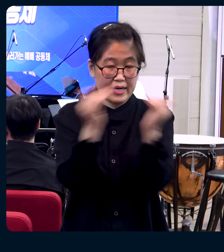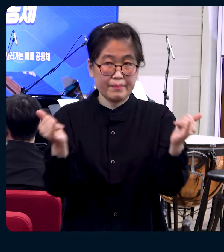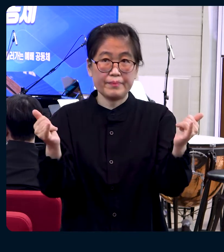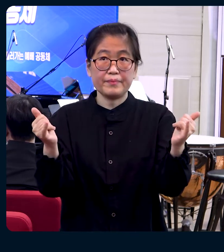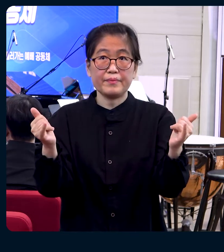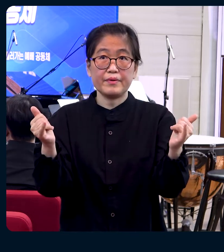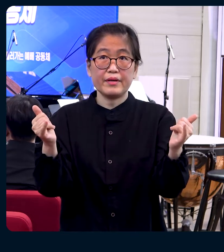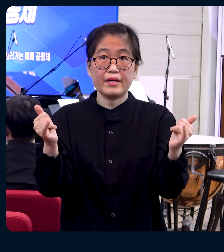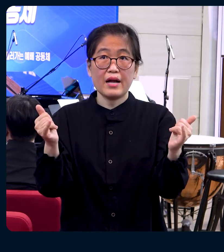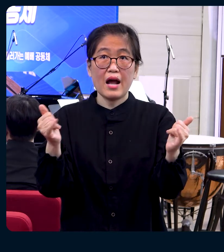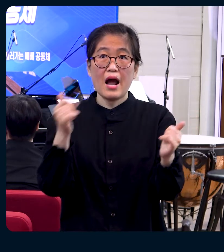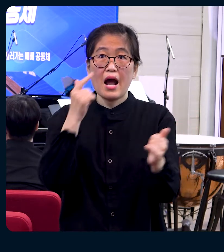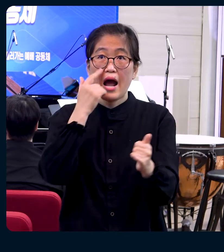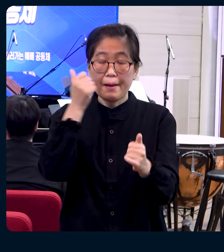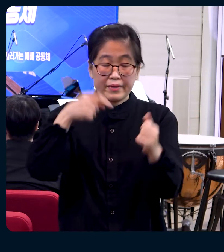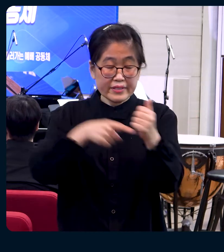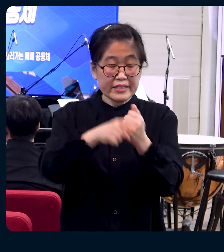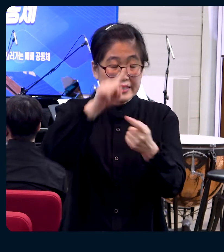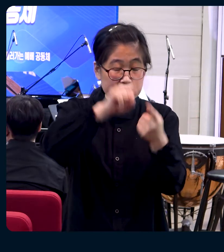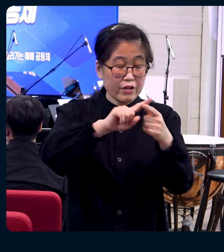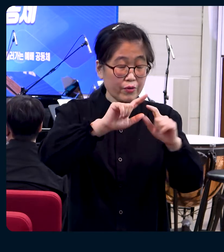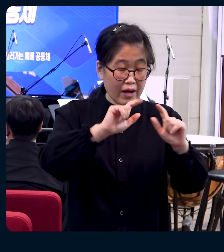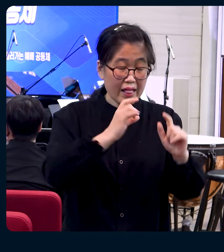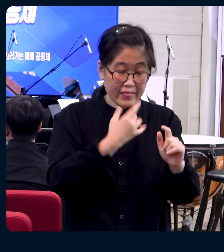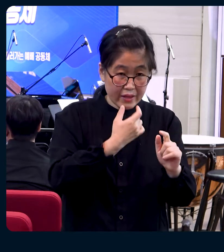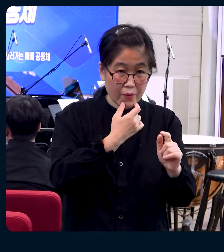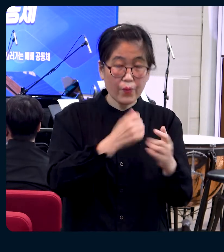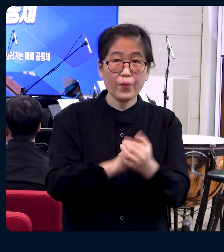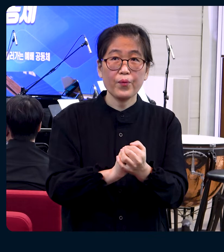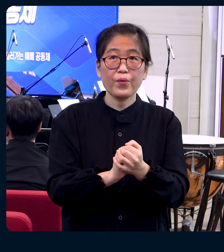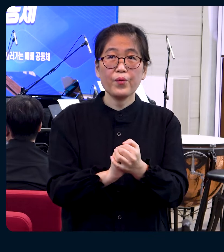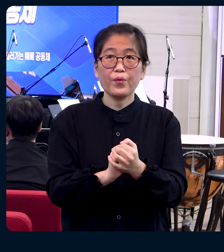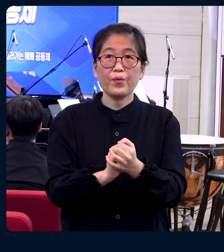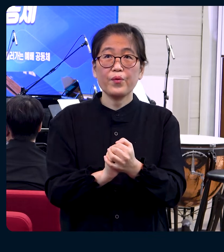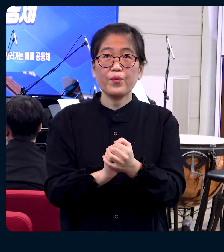사람은 아버지의 뜻대로도 안 되고